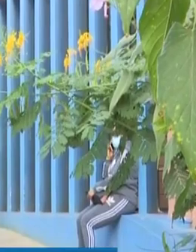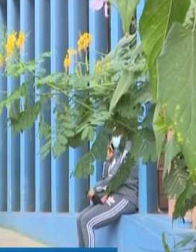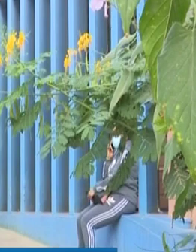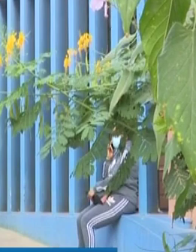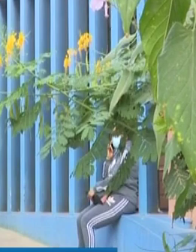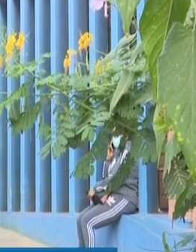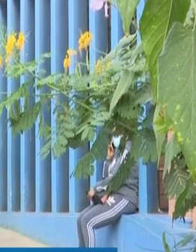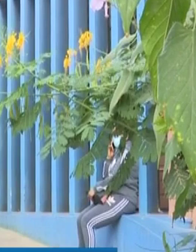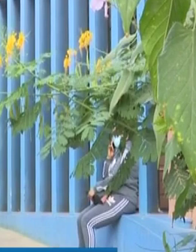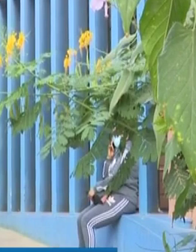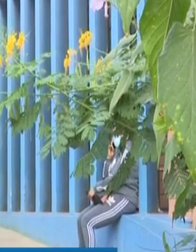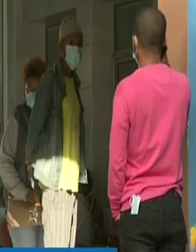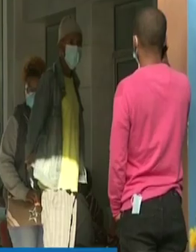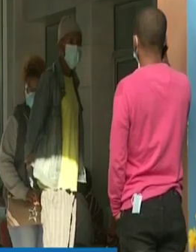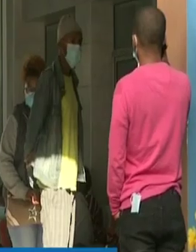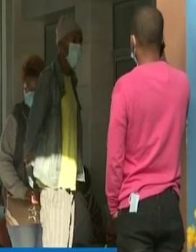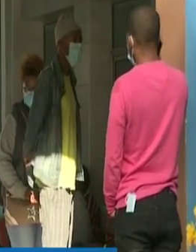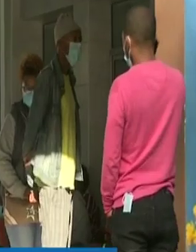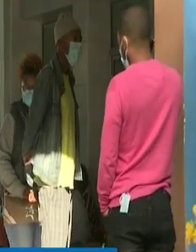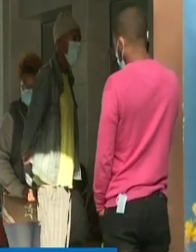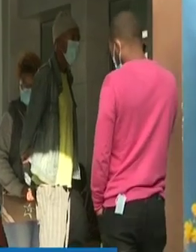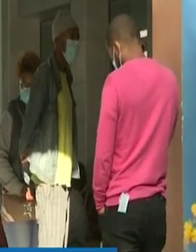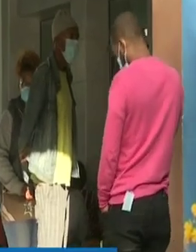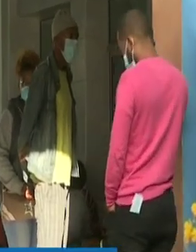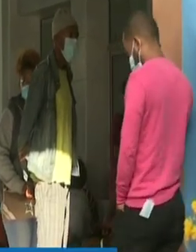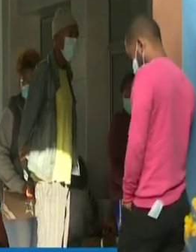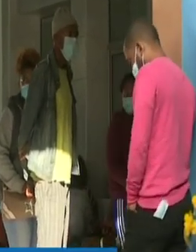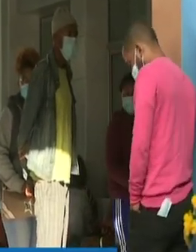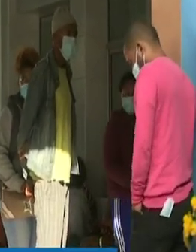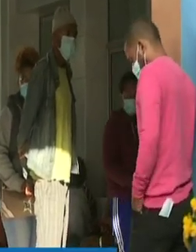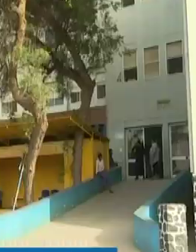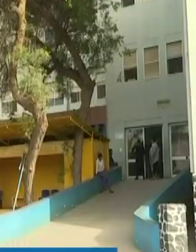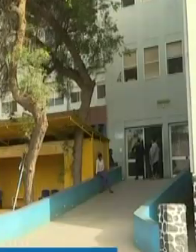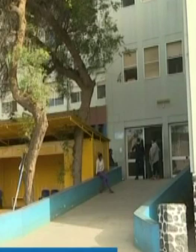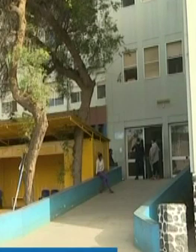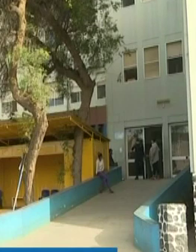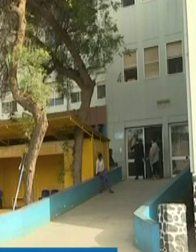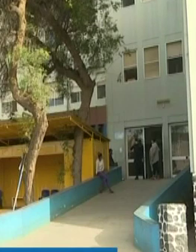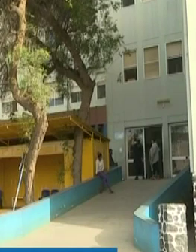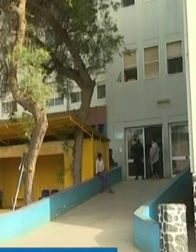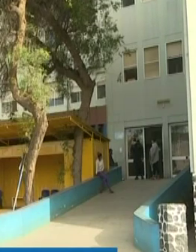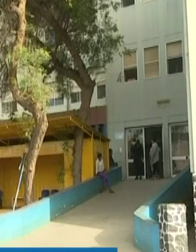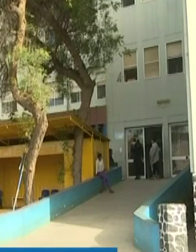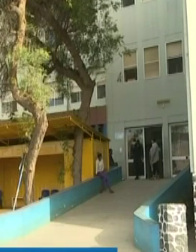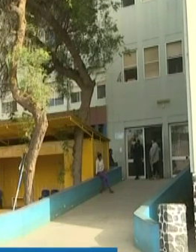a de transmissibilidade desceu para 0,43 e a taxa de positividade está